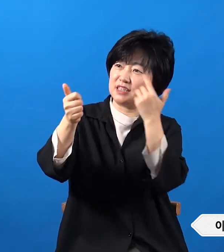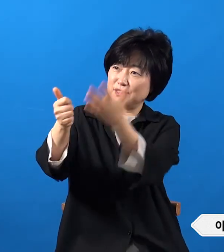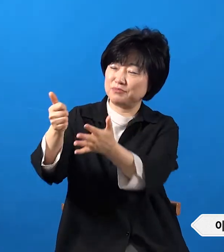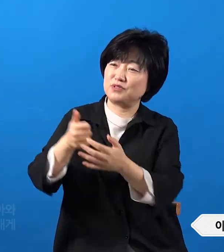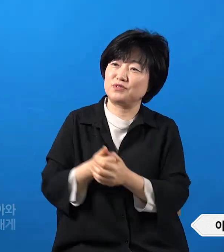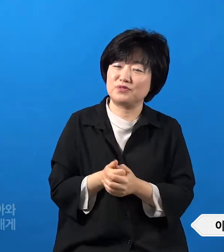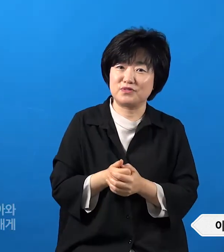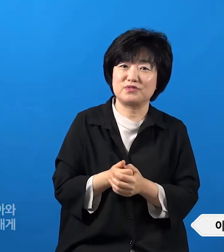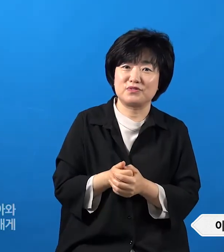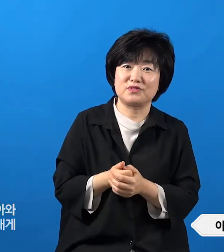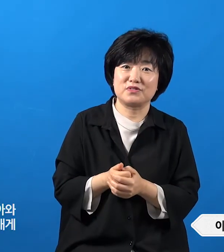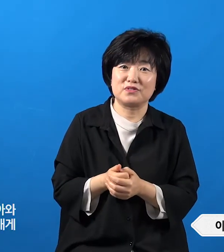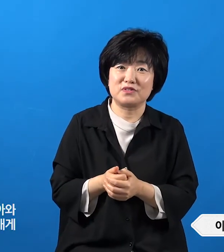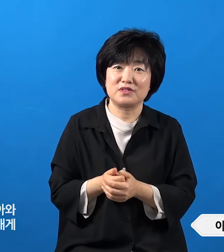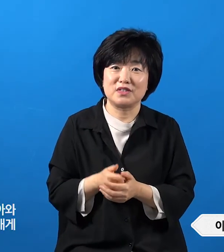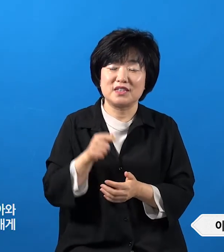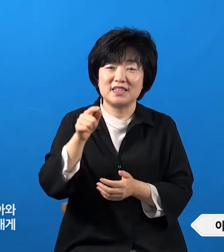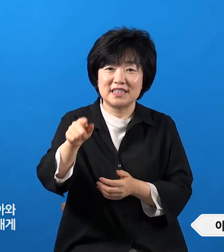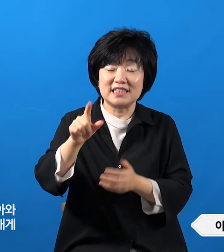시작.